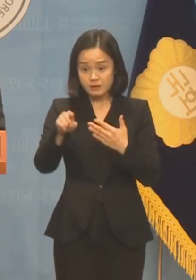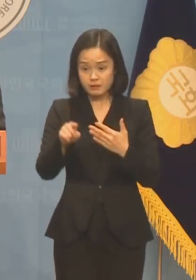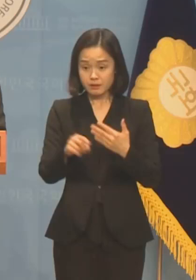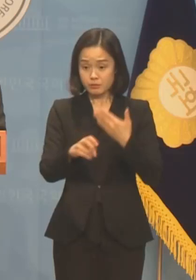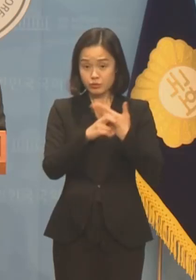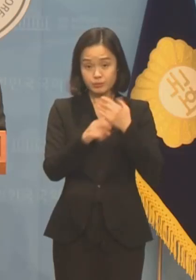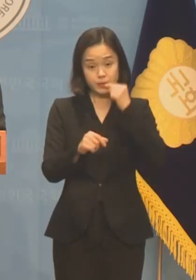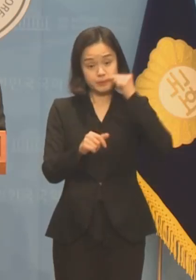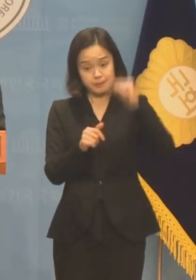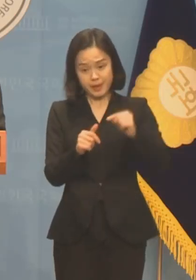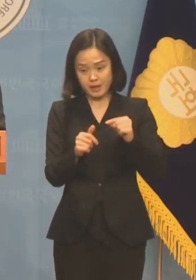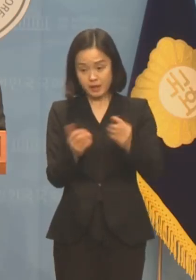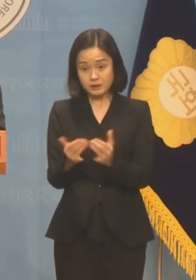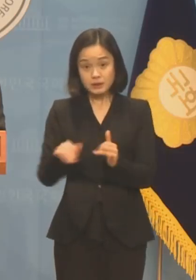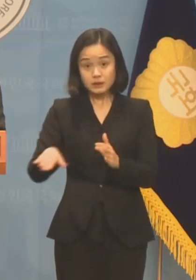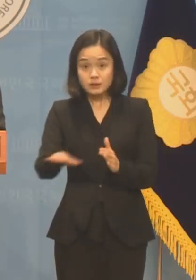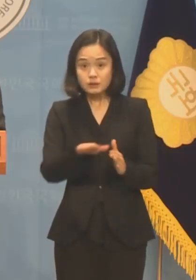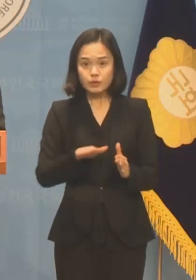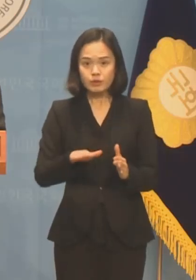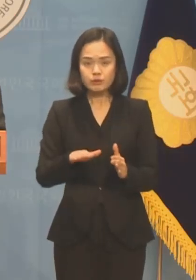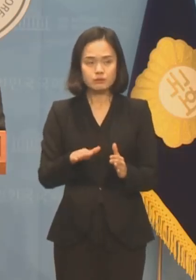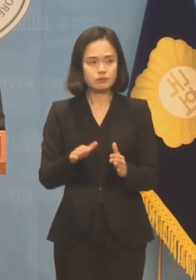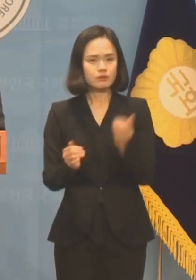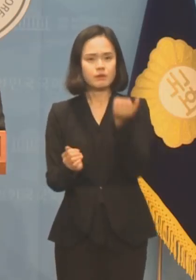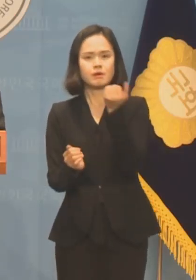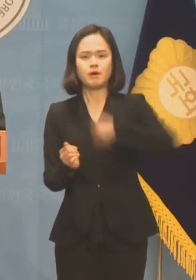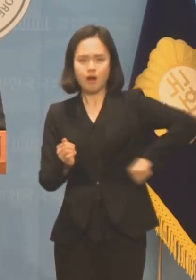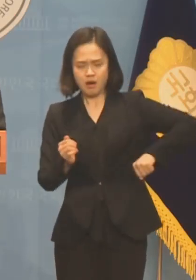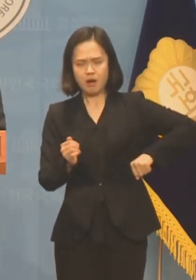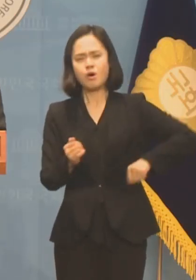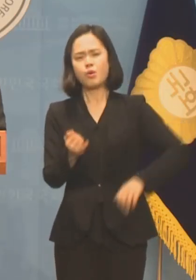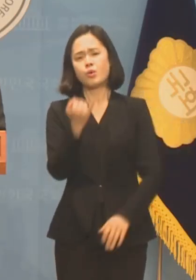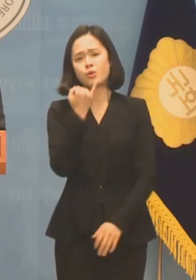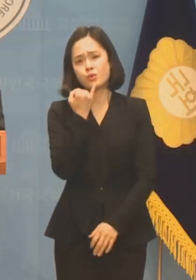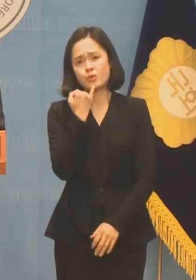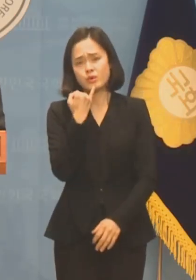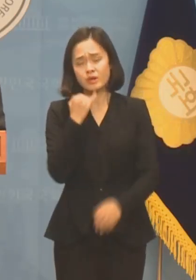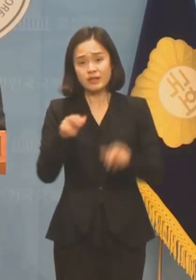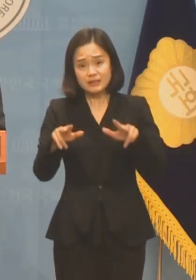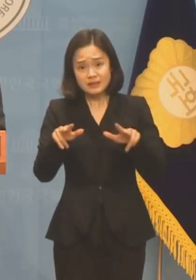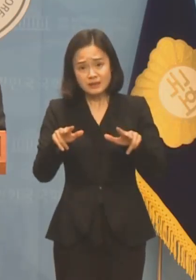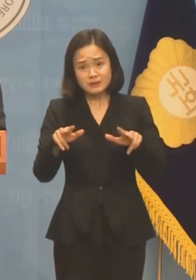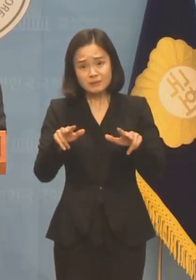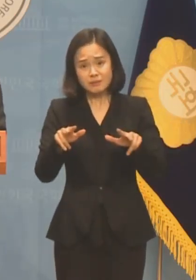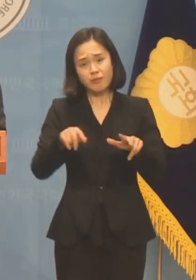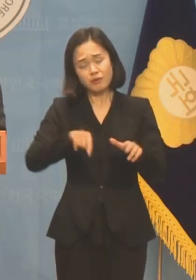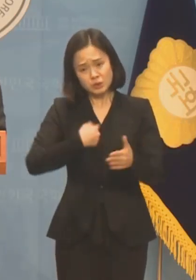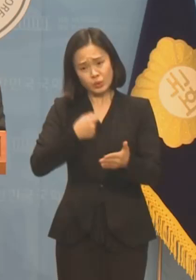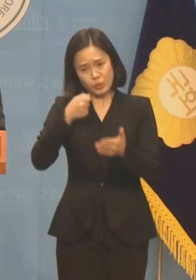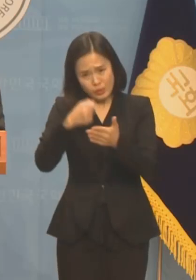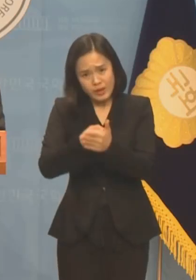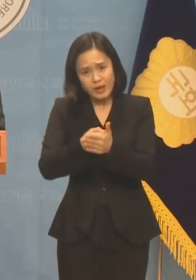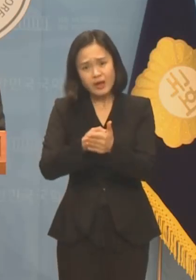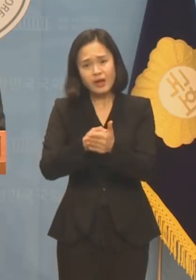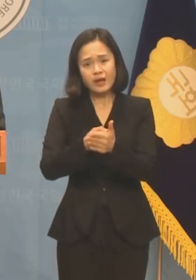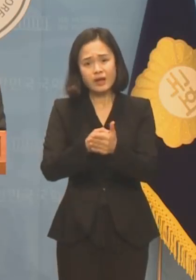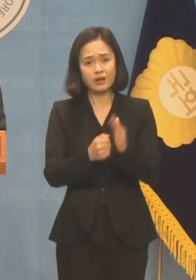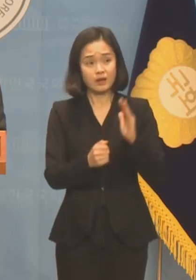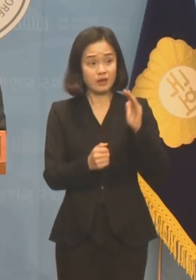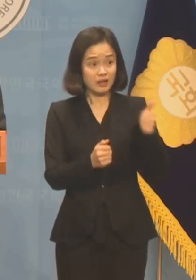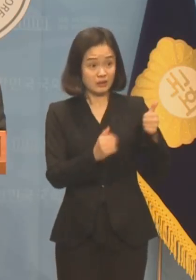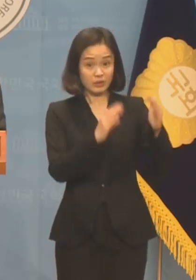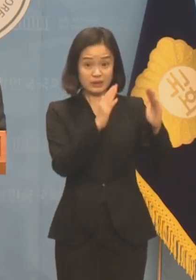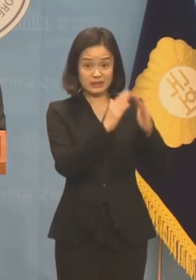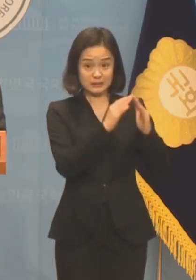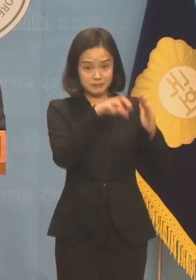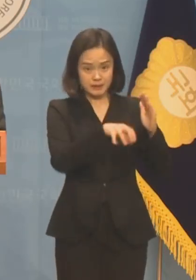없으며 지금 즉시 자유의사로 관저에서 나오라고 국가가 응당 그 신변을